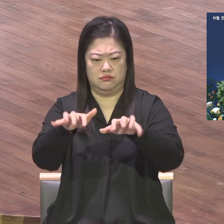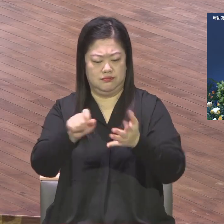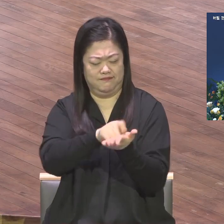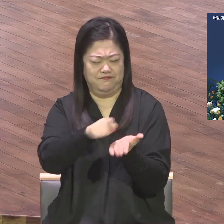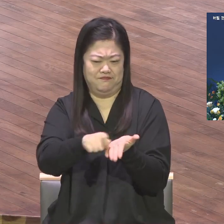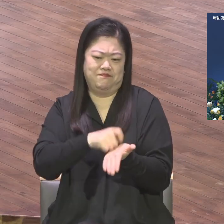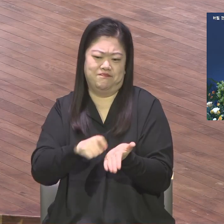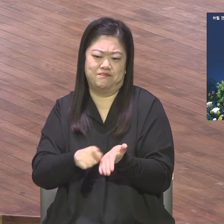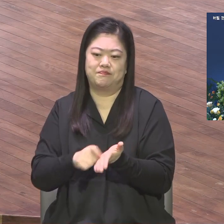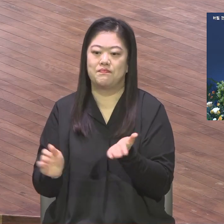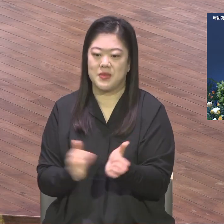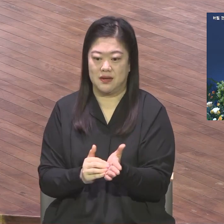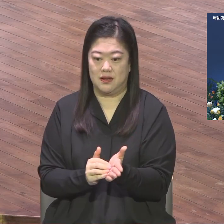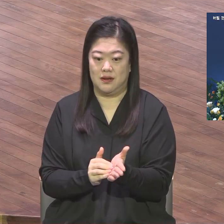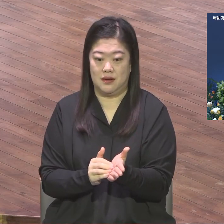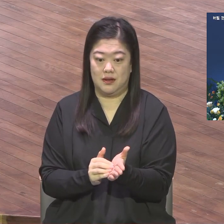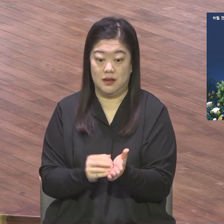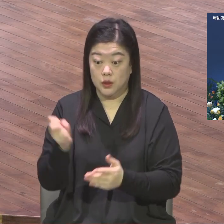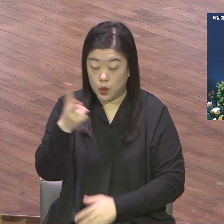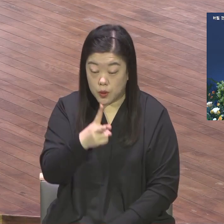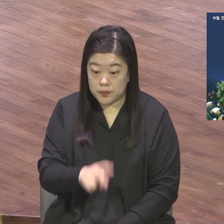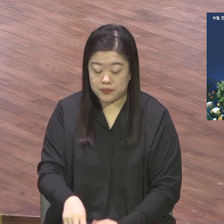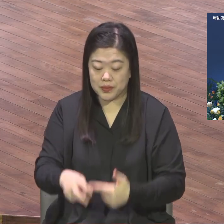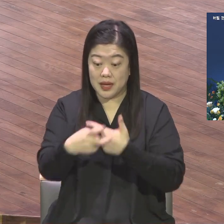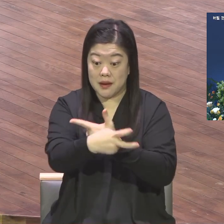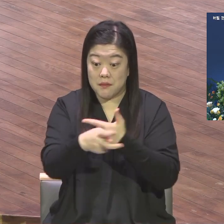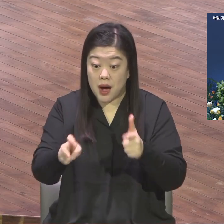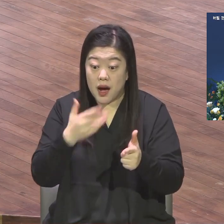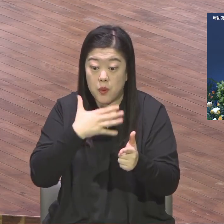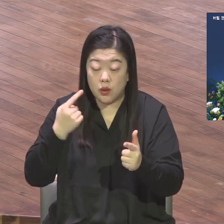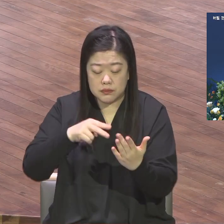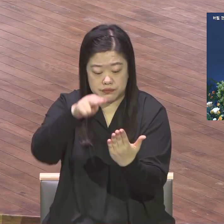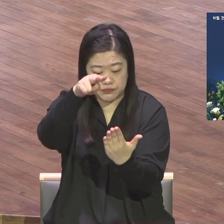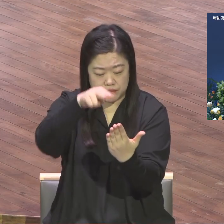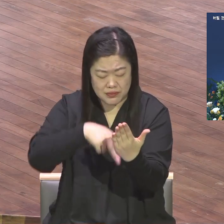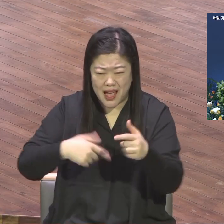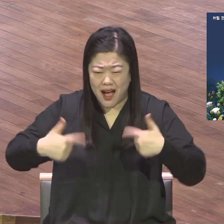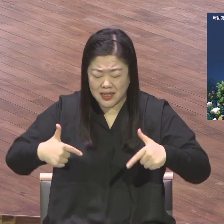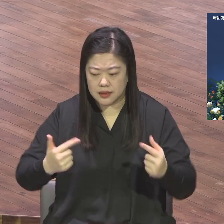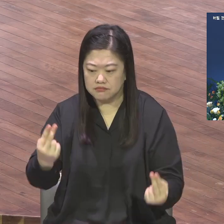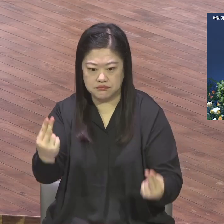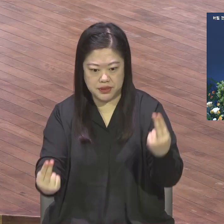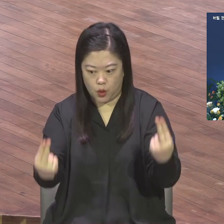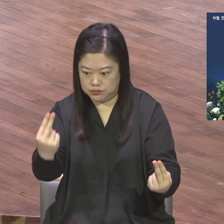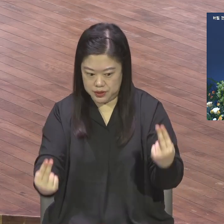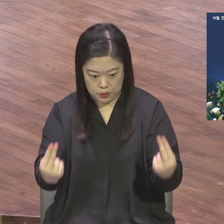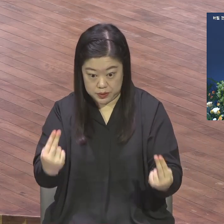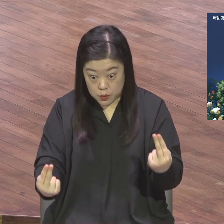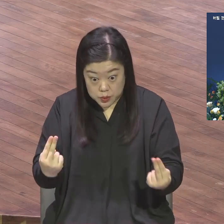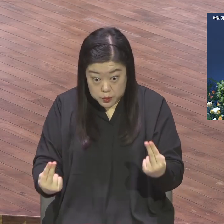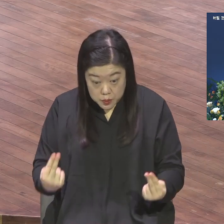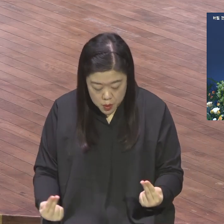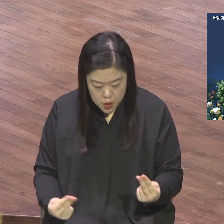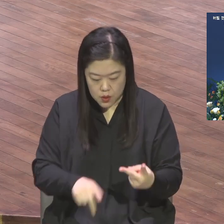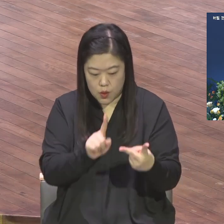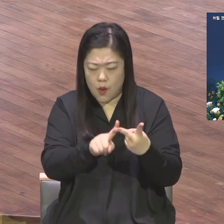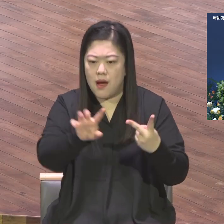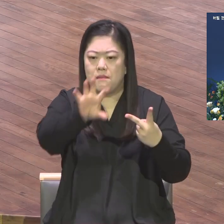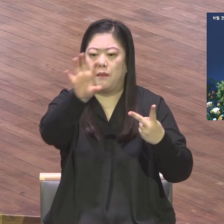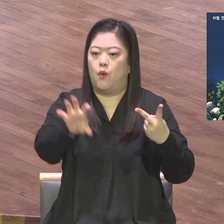아니라 이 마가가 다양한 내용을 통해서 수차례 반복적으로 언급을 하고